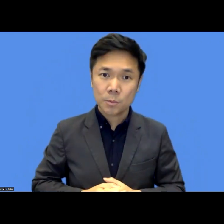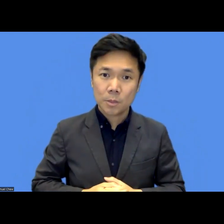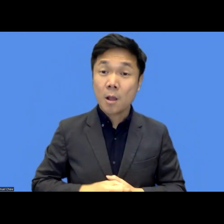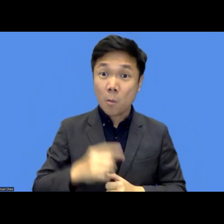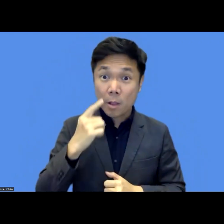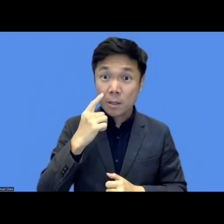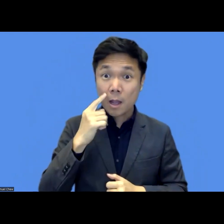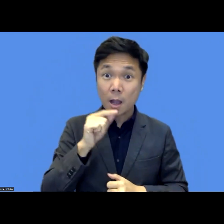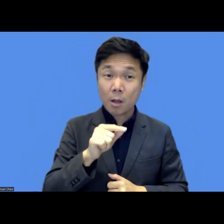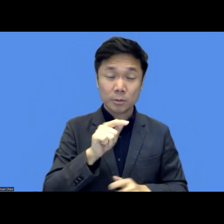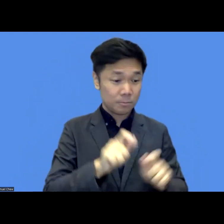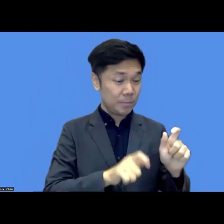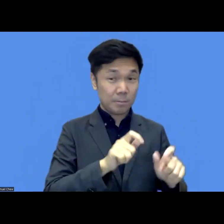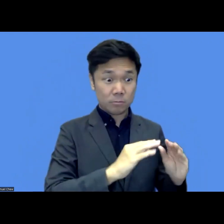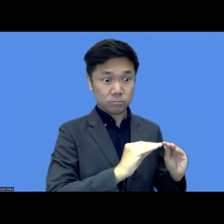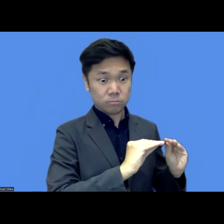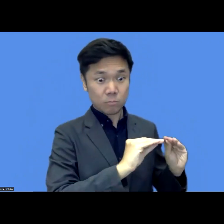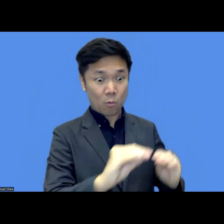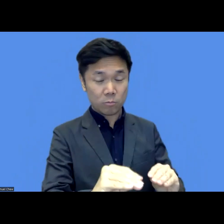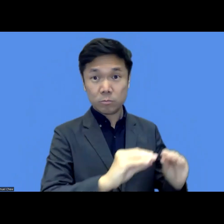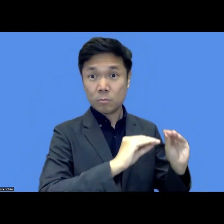para cada país